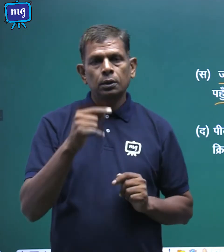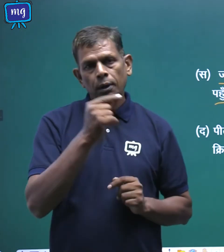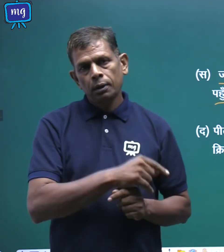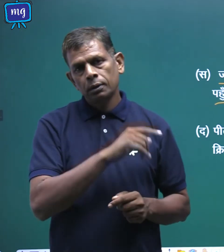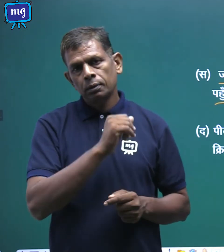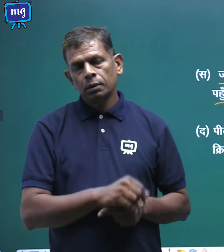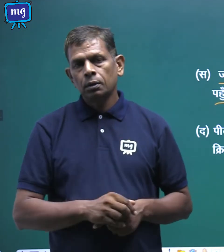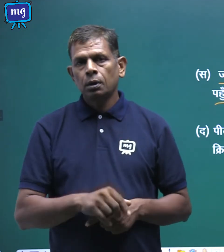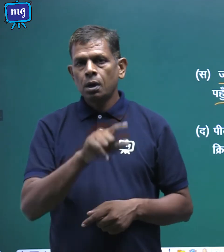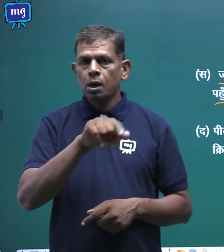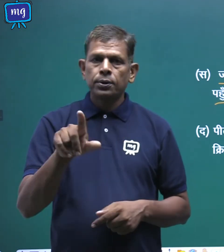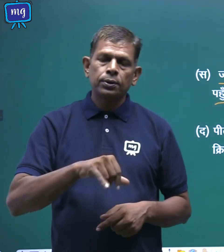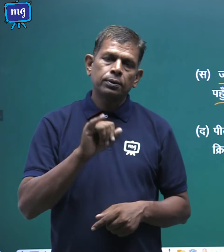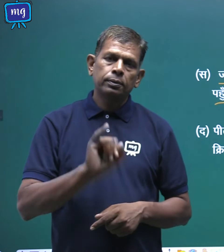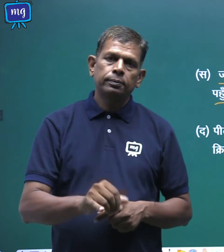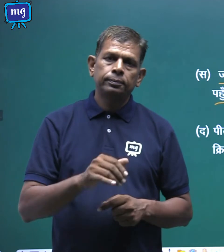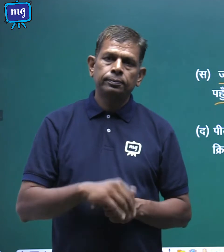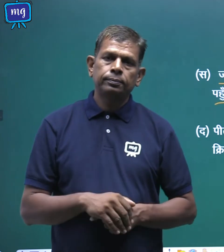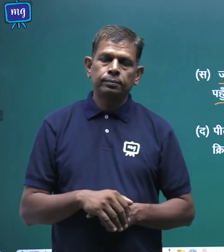भी असत्य है।